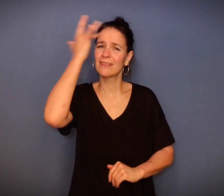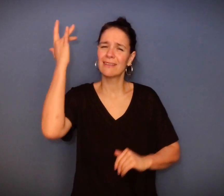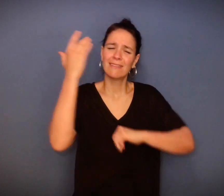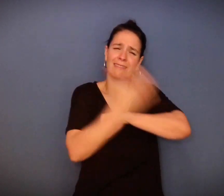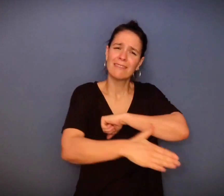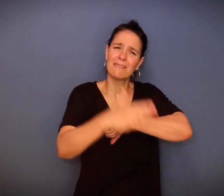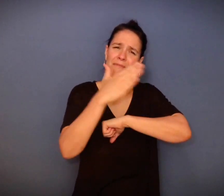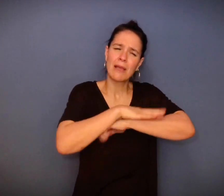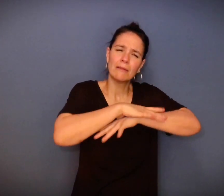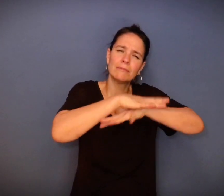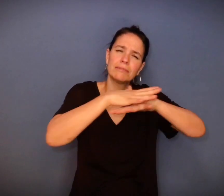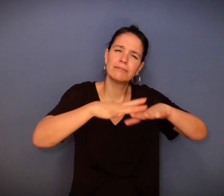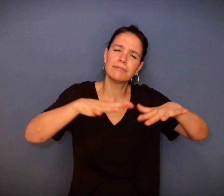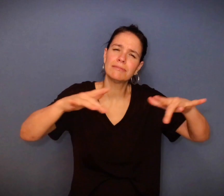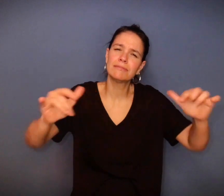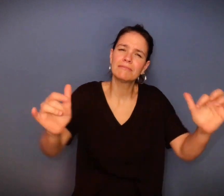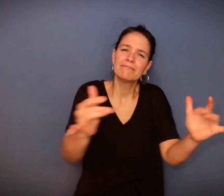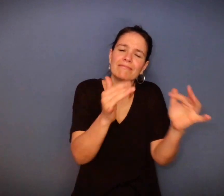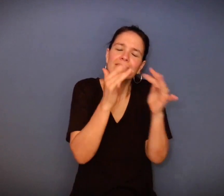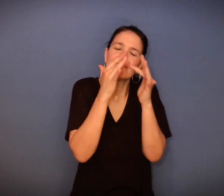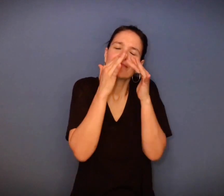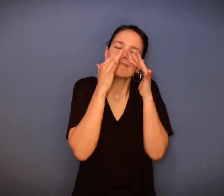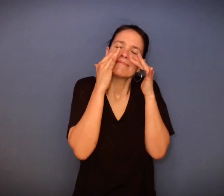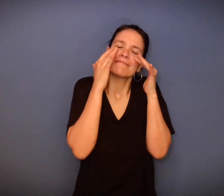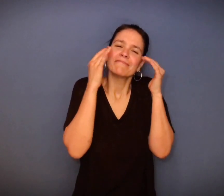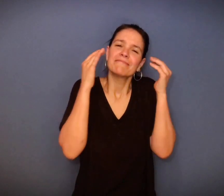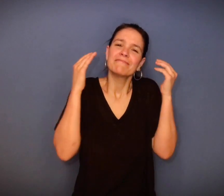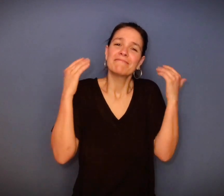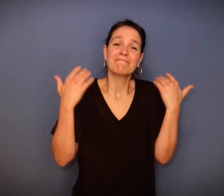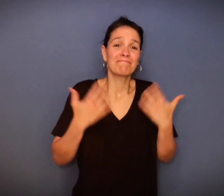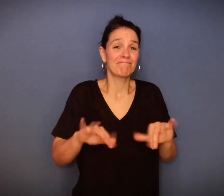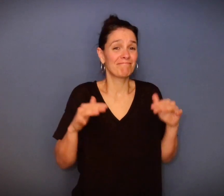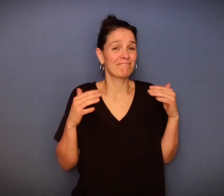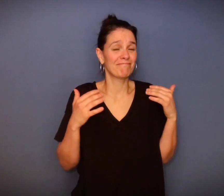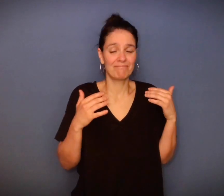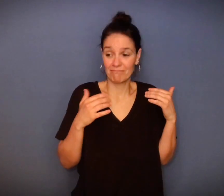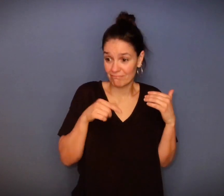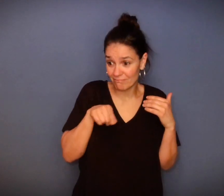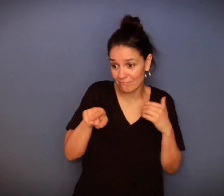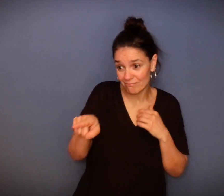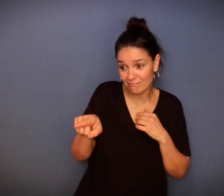Ah, qu'il faisait bon dehors dans cette campagne. C'était l'été.